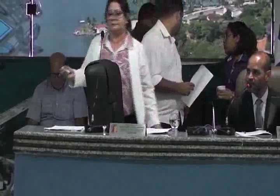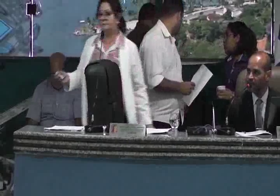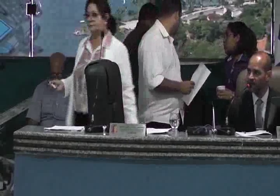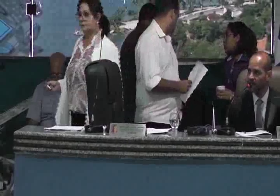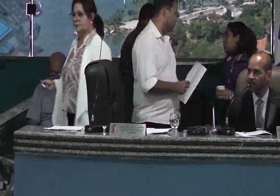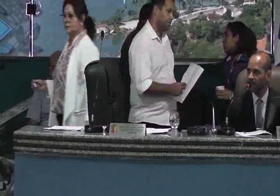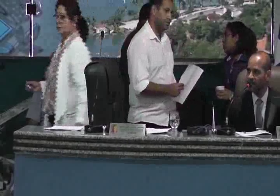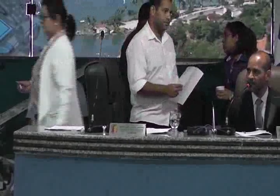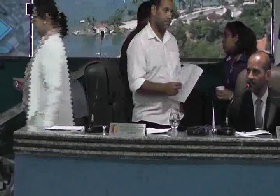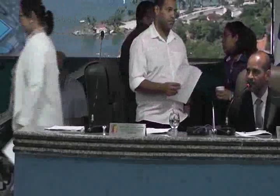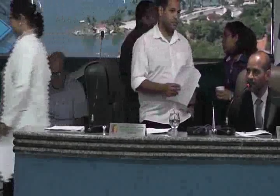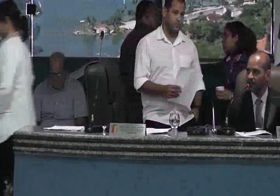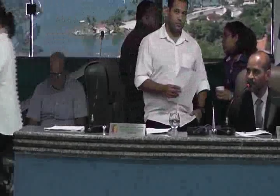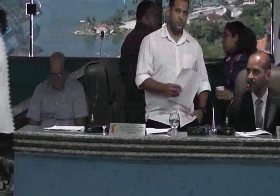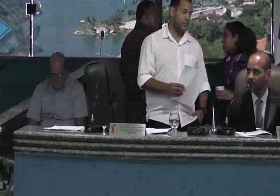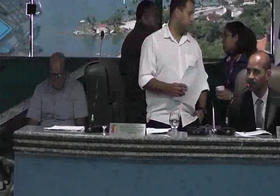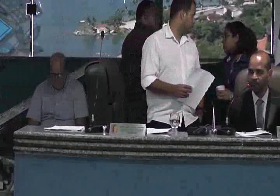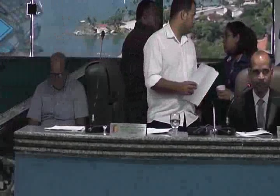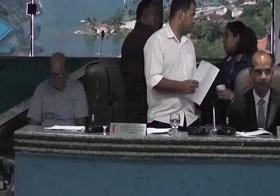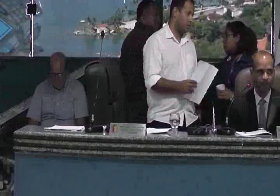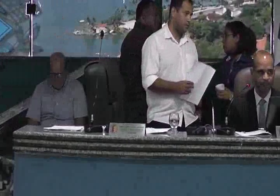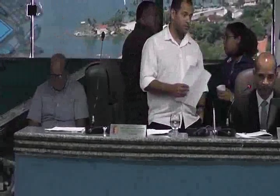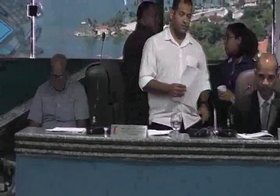eu não tenho que aguentar 3 minutos, Augustão.